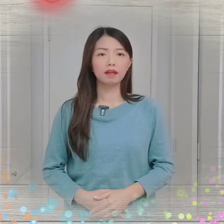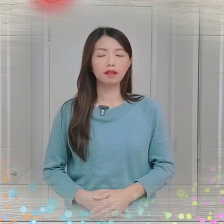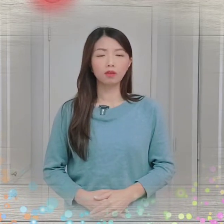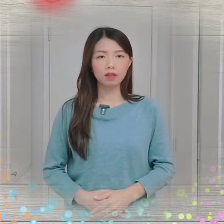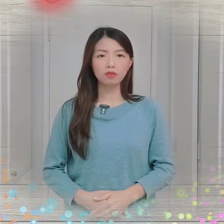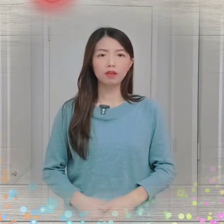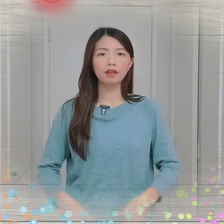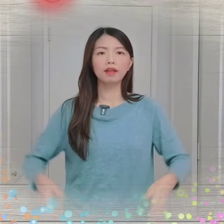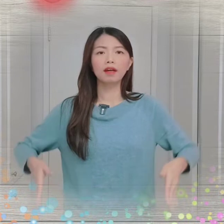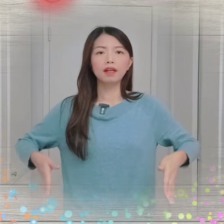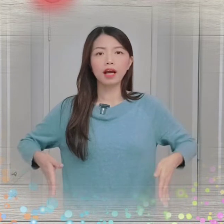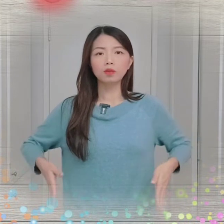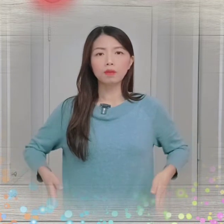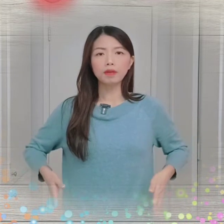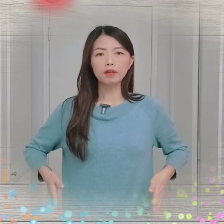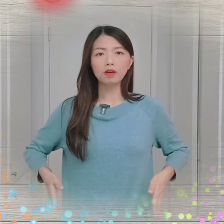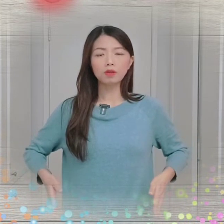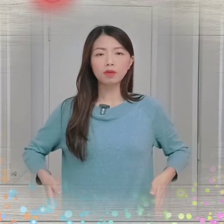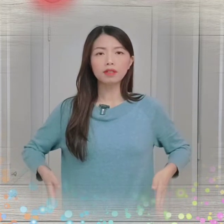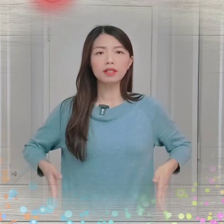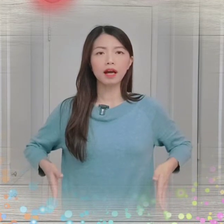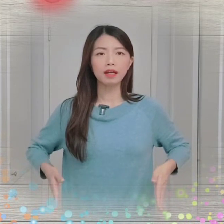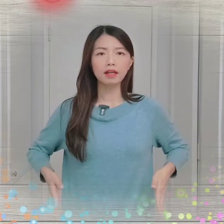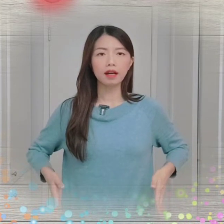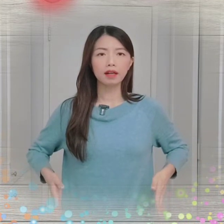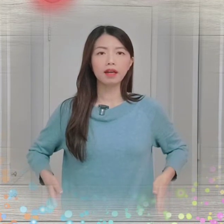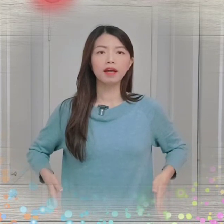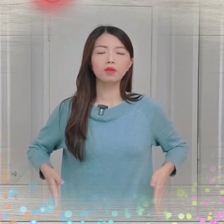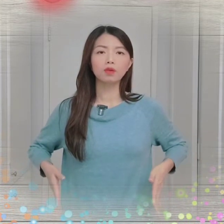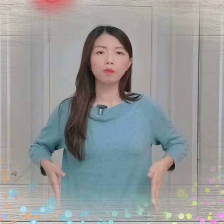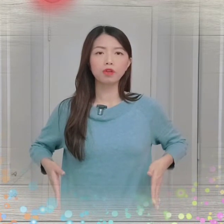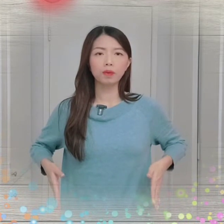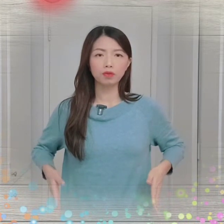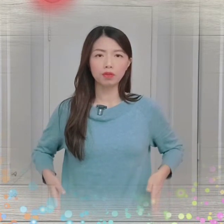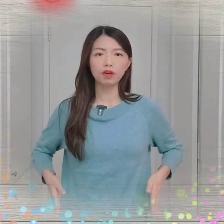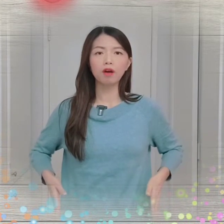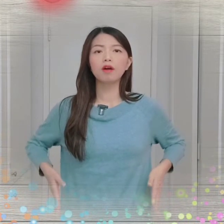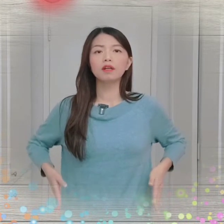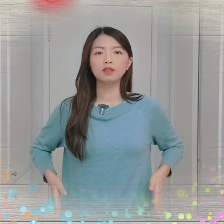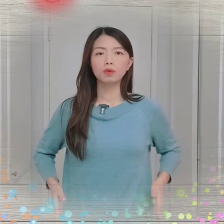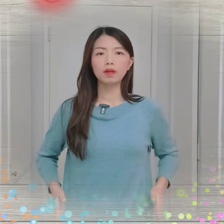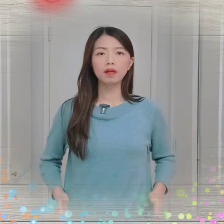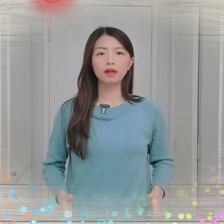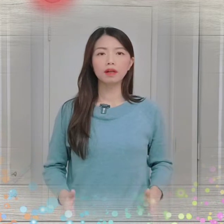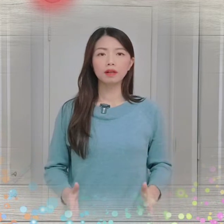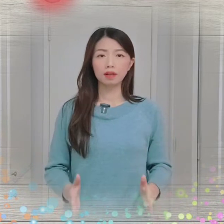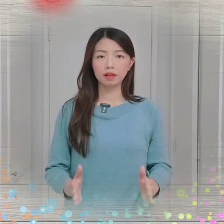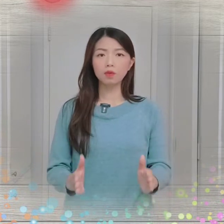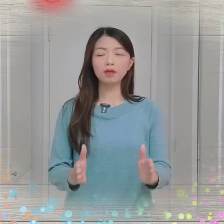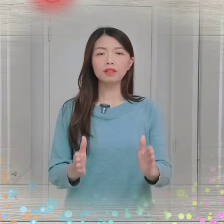이런 뜻의 수어는 양손을 펴셔서 손끝이 아래를 향하게 양쪽 옆구리 옆에 두시고요. 이 손을